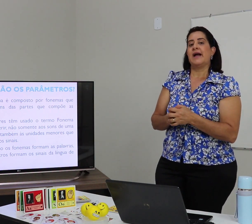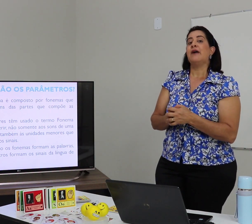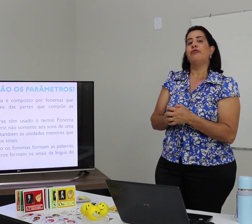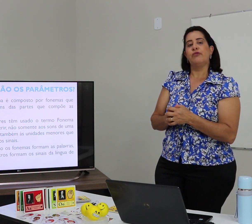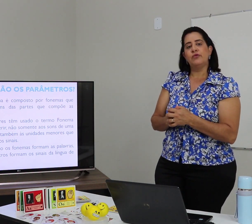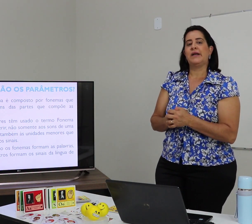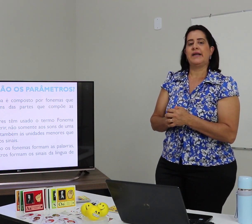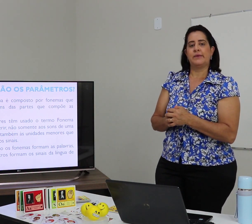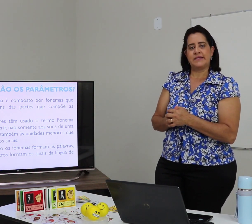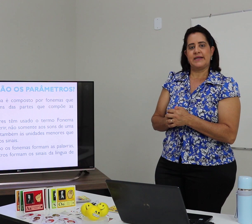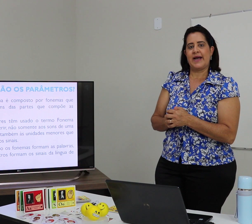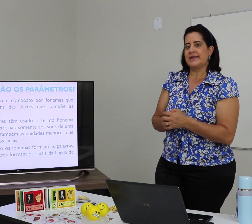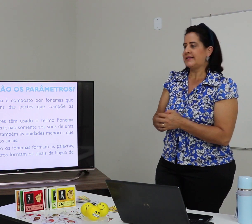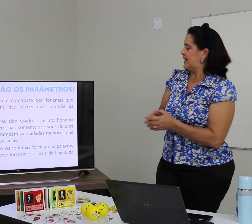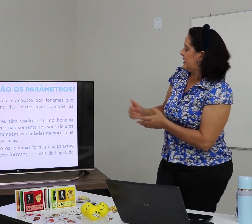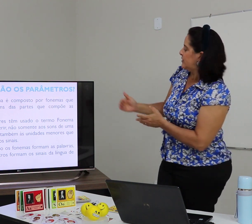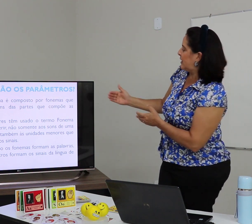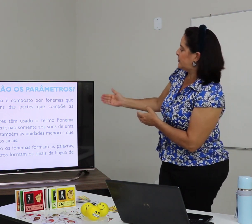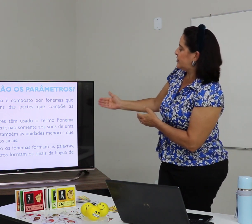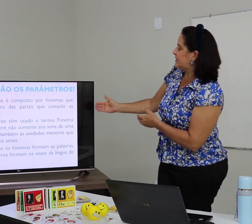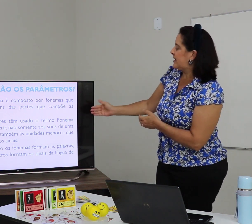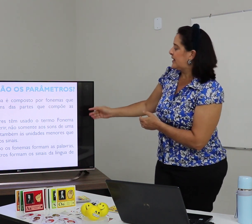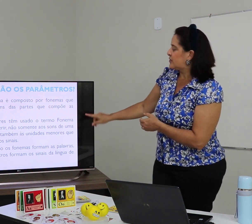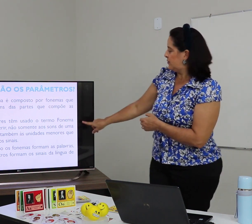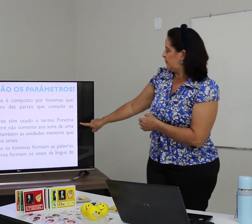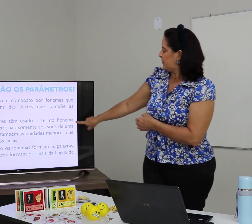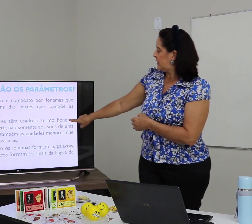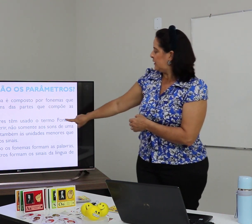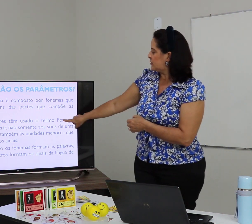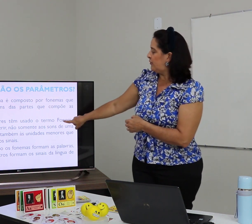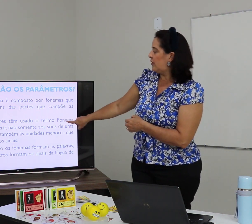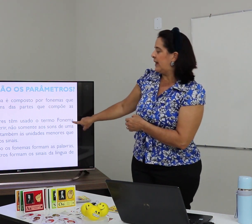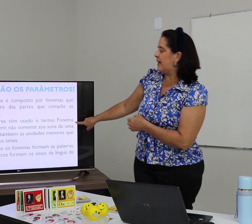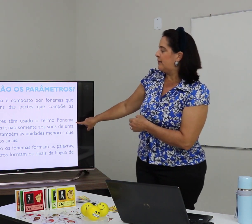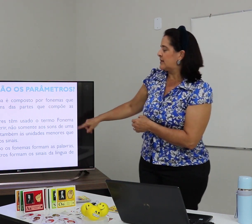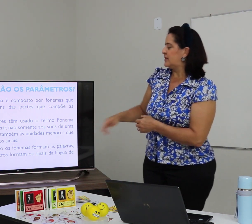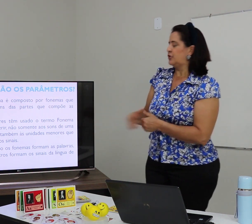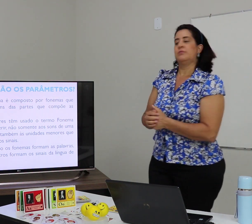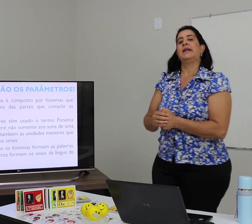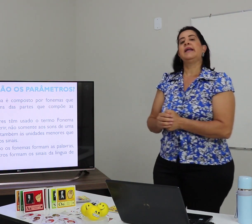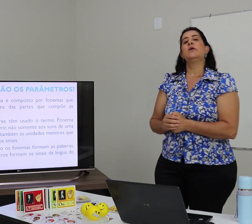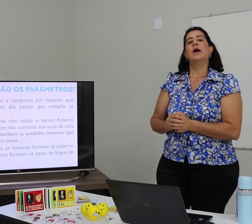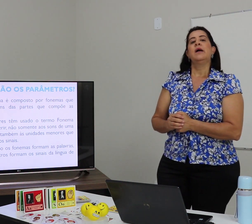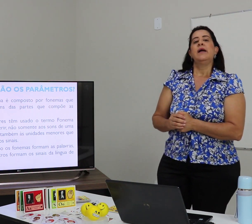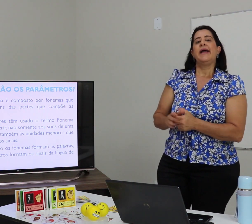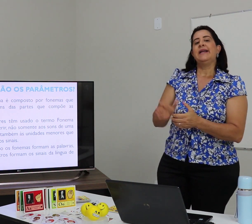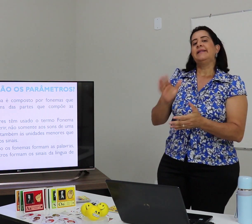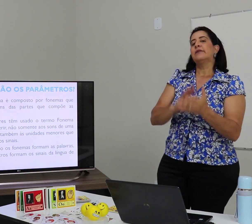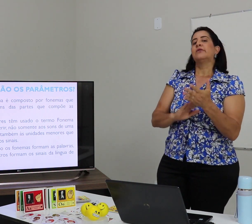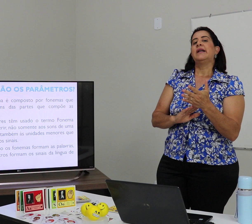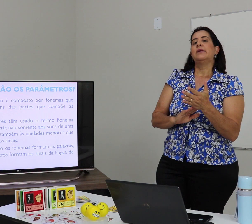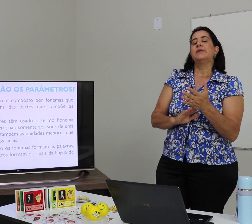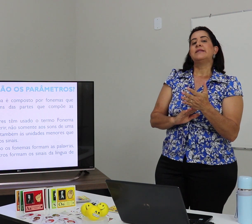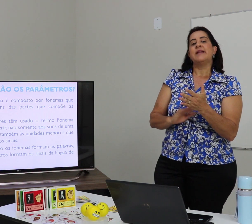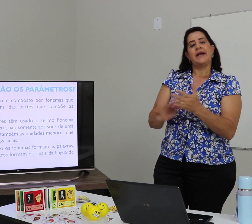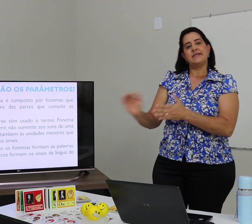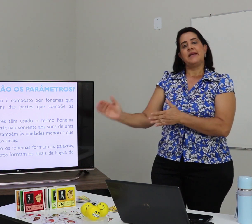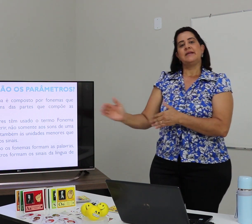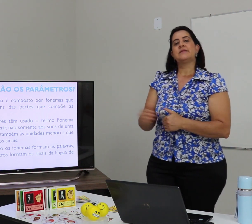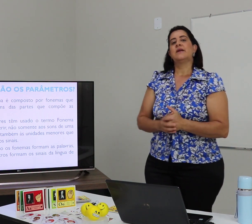a fundo a língua de sinais, já nos dizem isso, que os fonemas de uma língua, dentro da língua de sinais, eles são